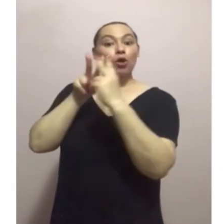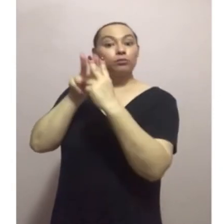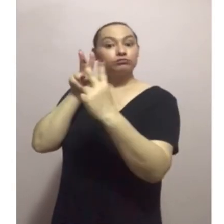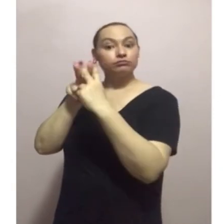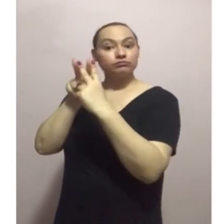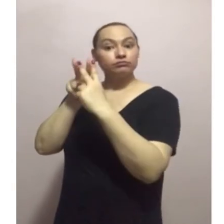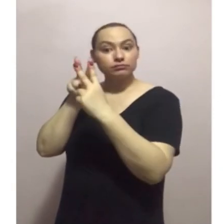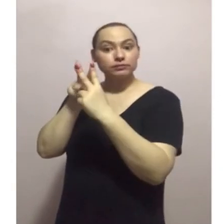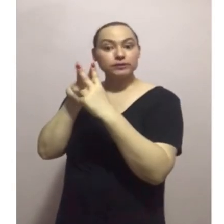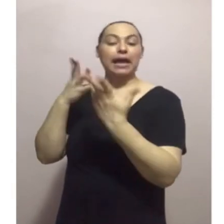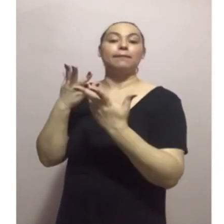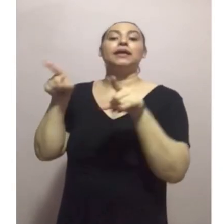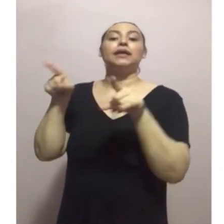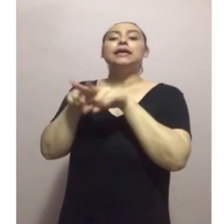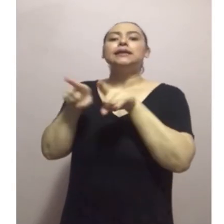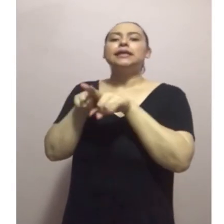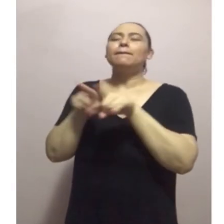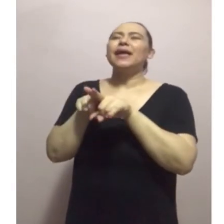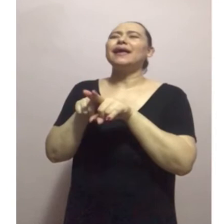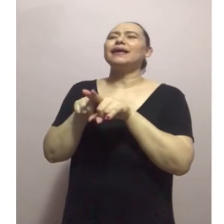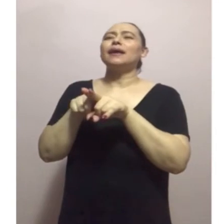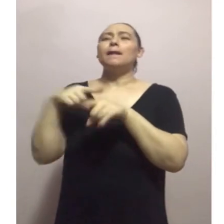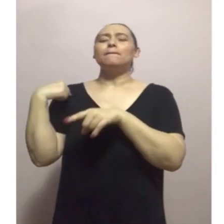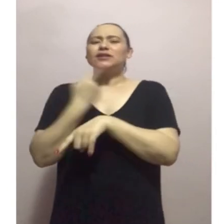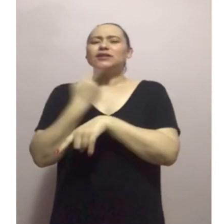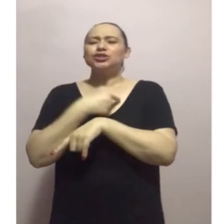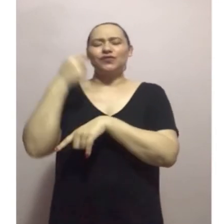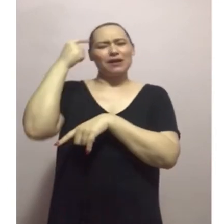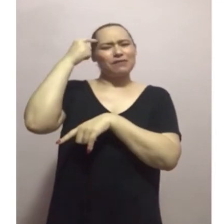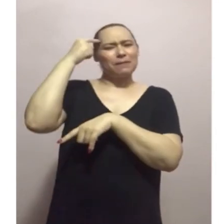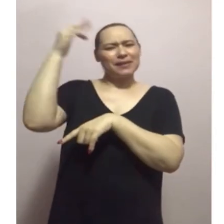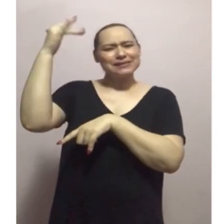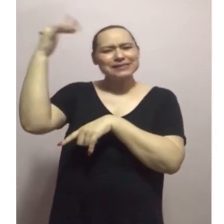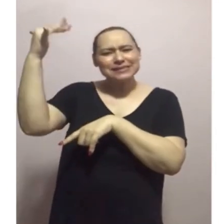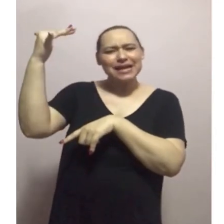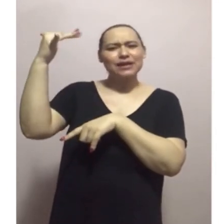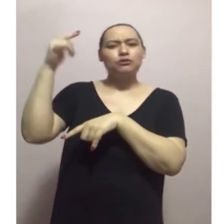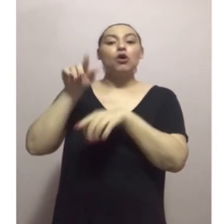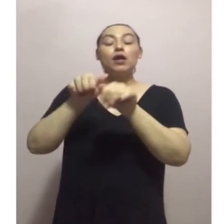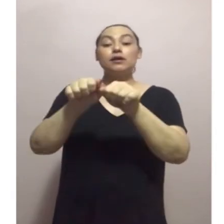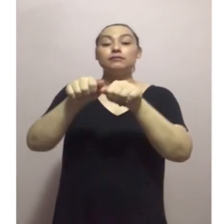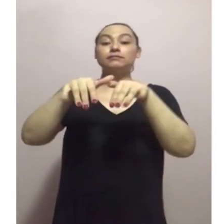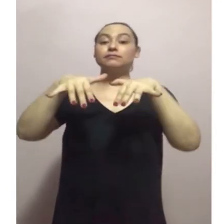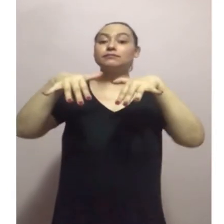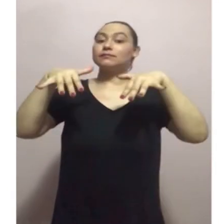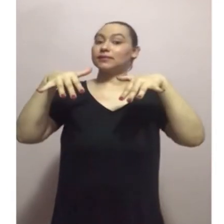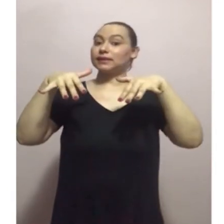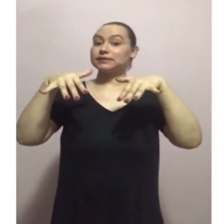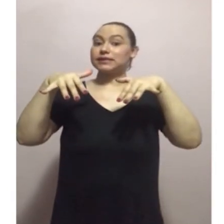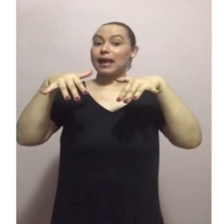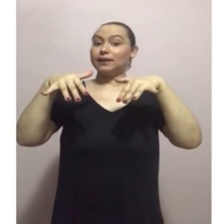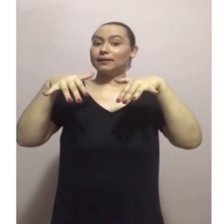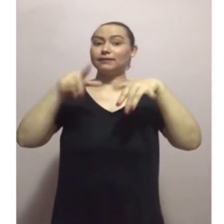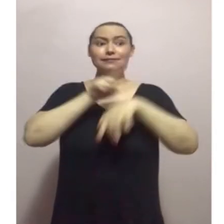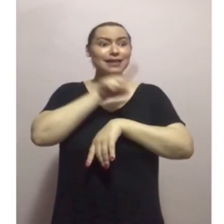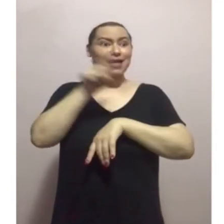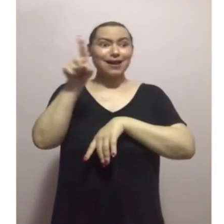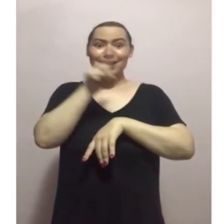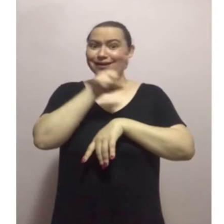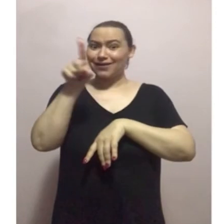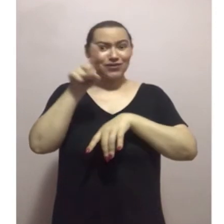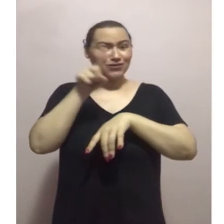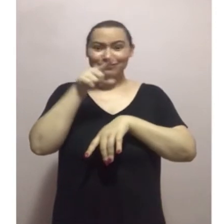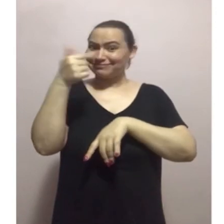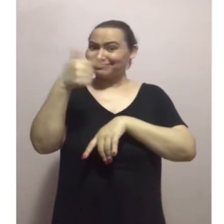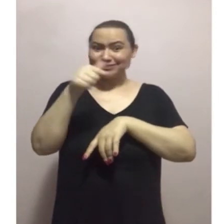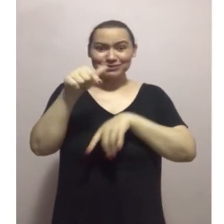essa ficha também foi caindo, porque a gente ficava pensando, a Duda ficava pensando na plateia e a gente ficava, não, a gente tem que ver no